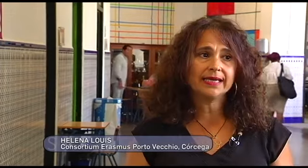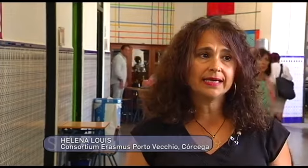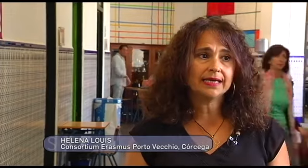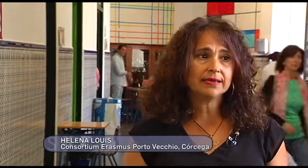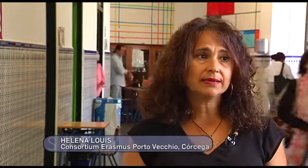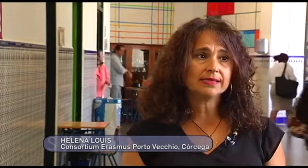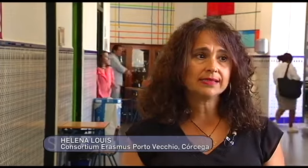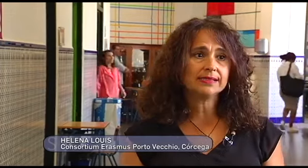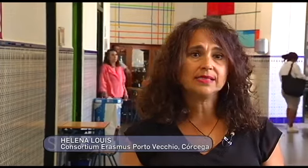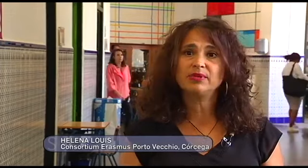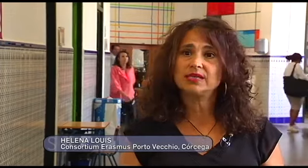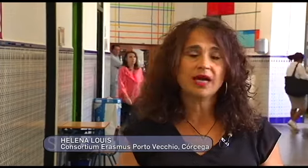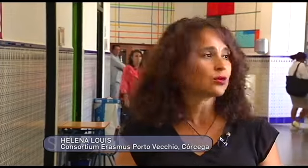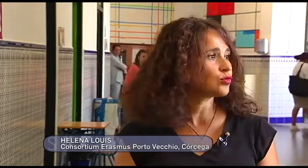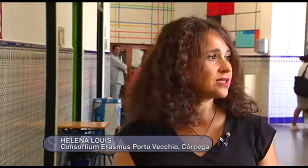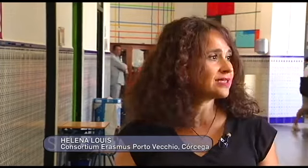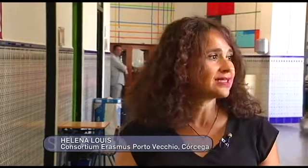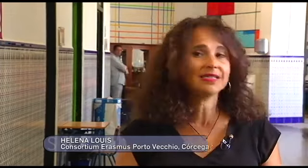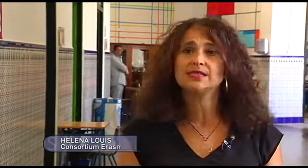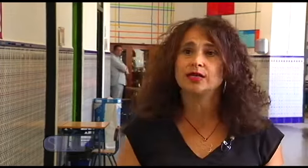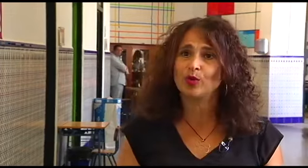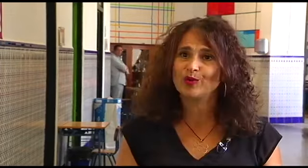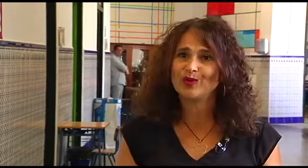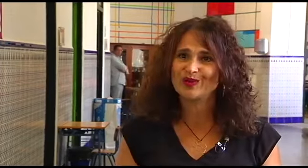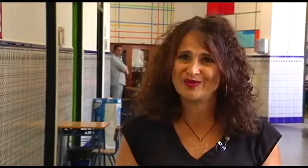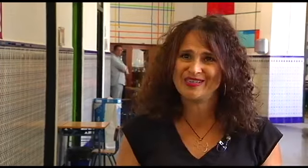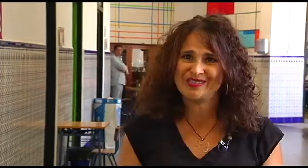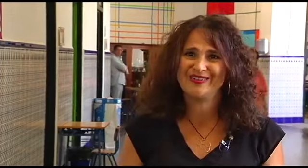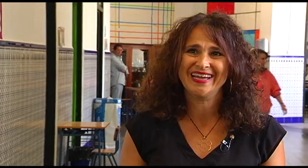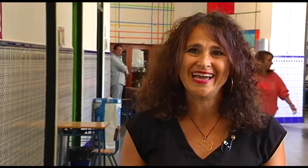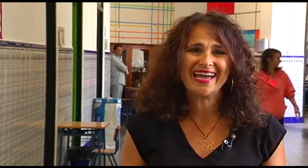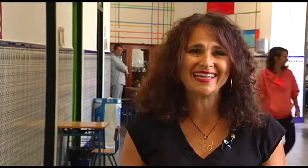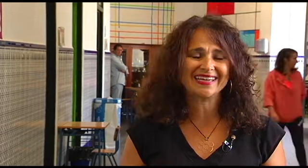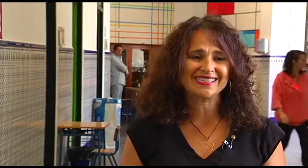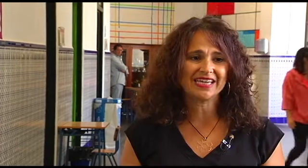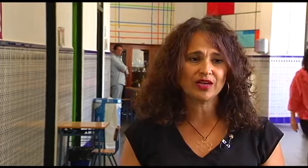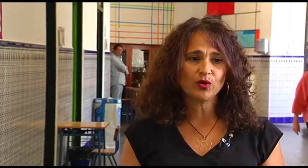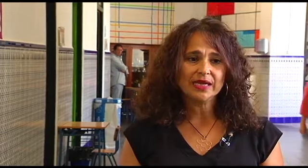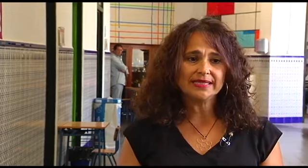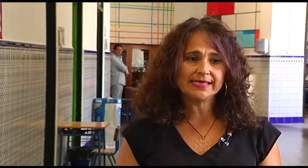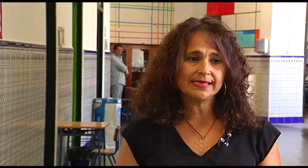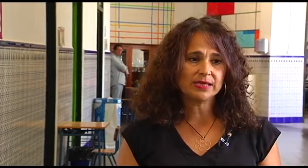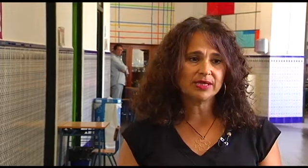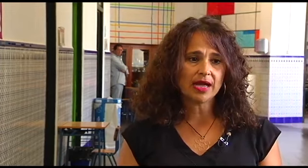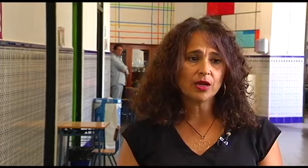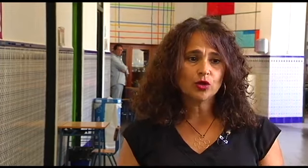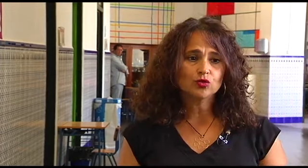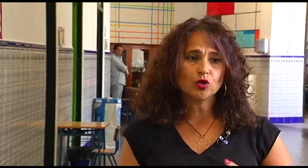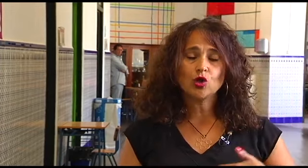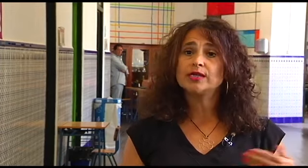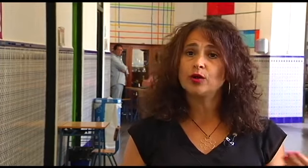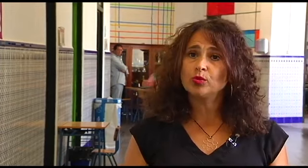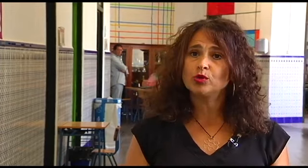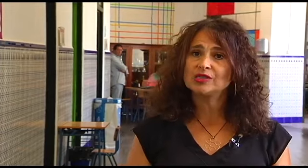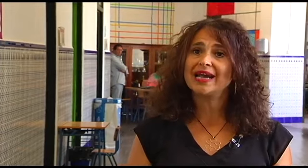de sensibilizar, no sé si se dice como eso en castellano, de sensibilizar todos los alumnos a